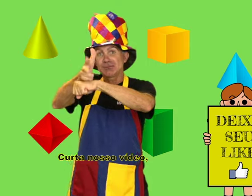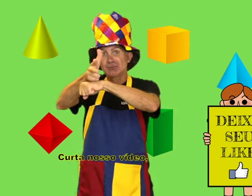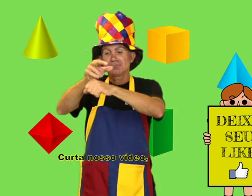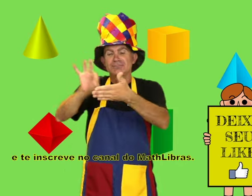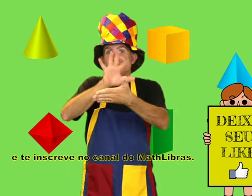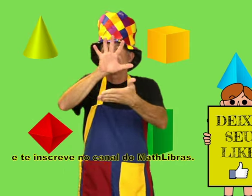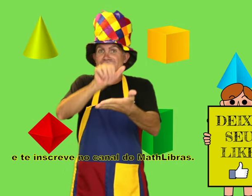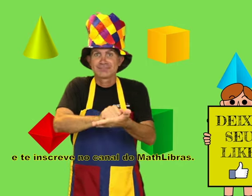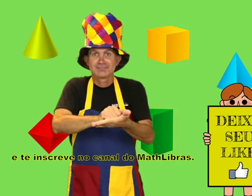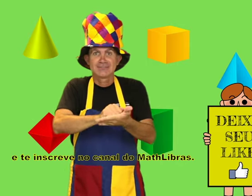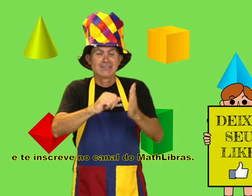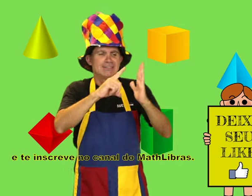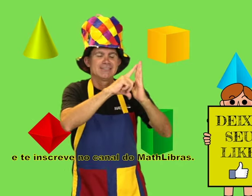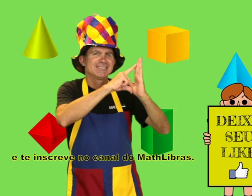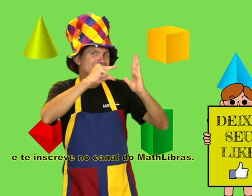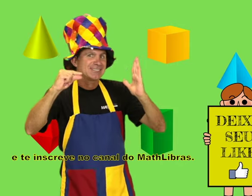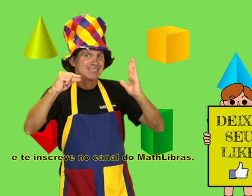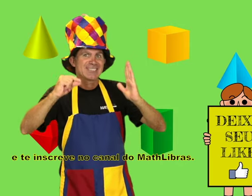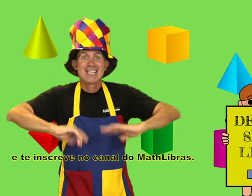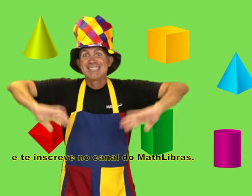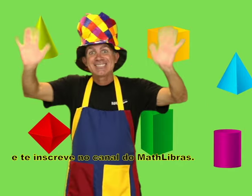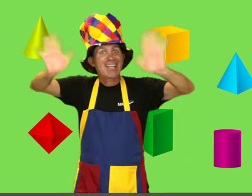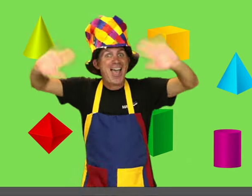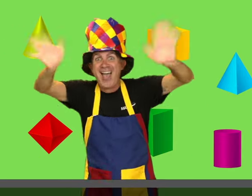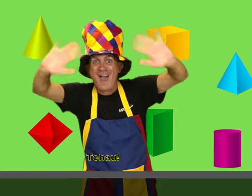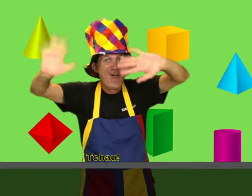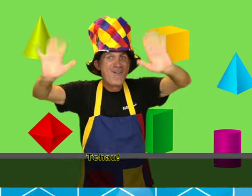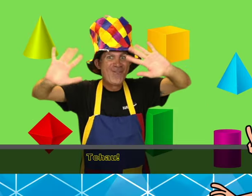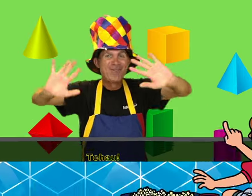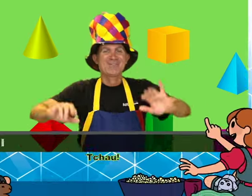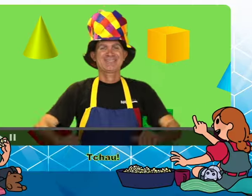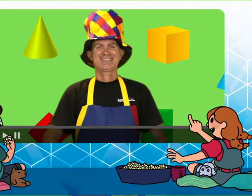E te inscreve no canal do Mate Libras. Tchau!